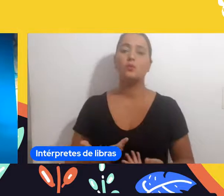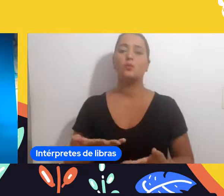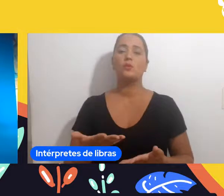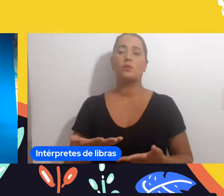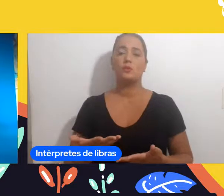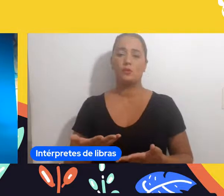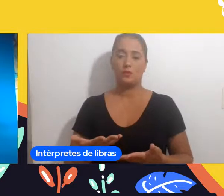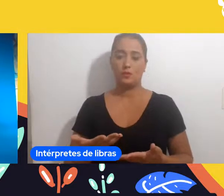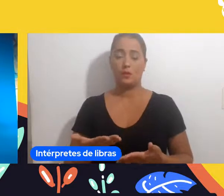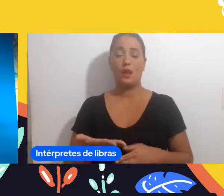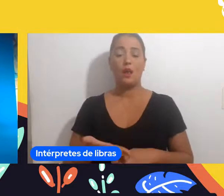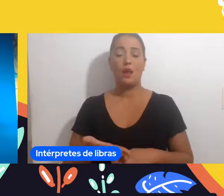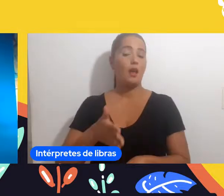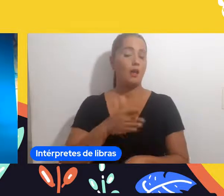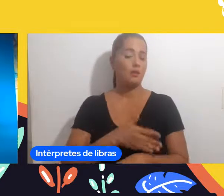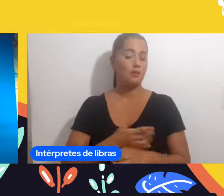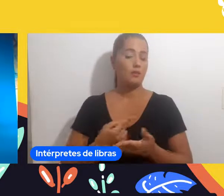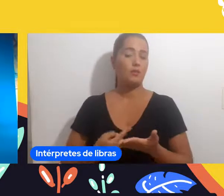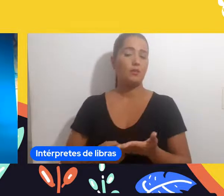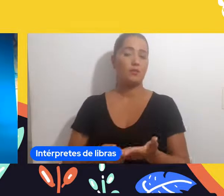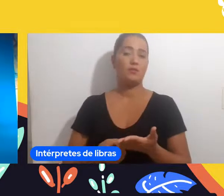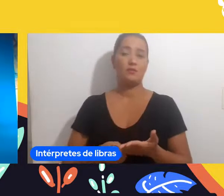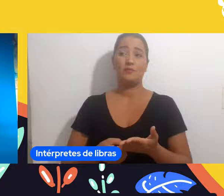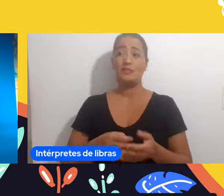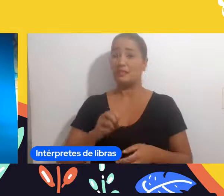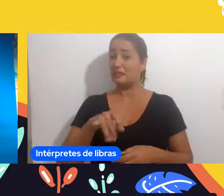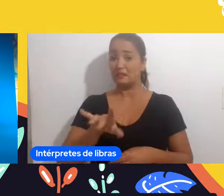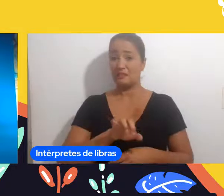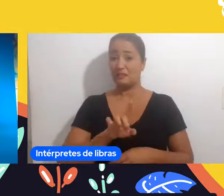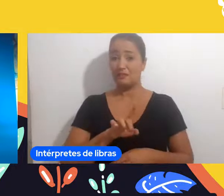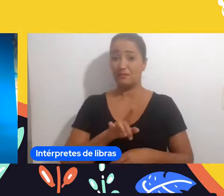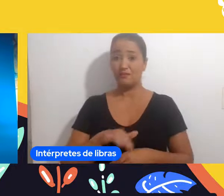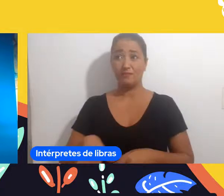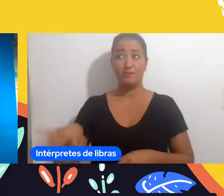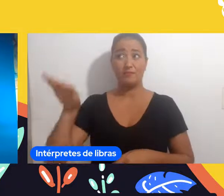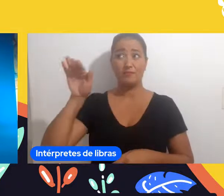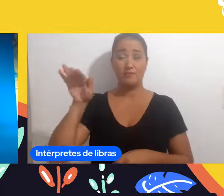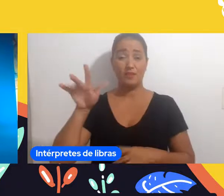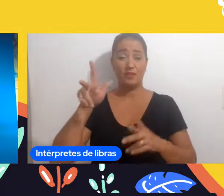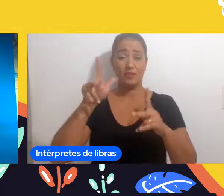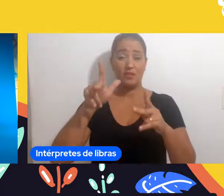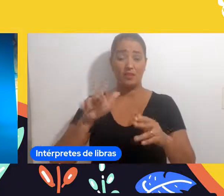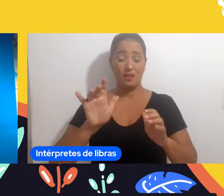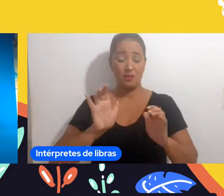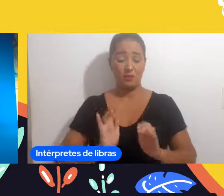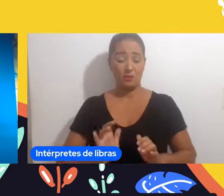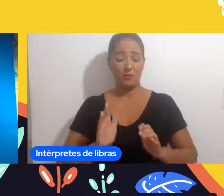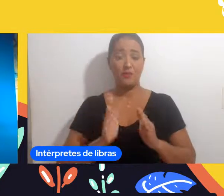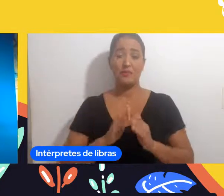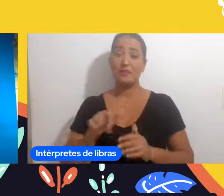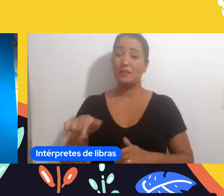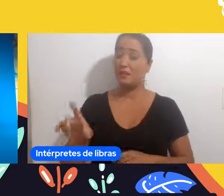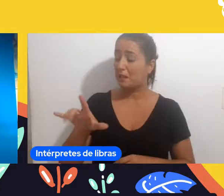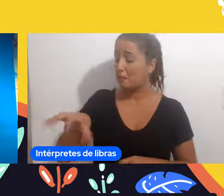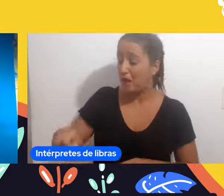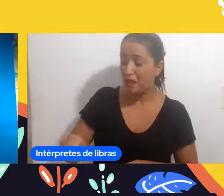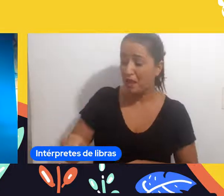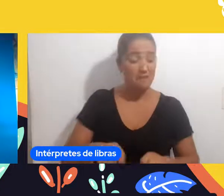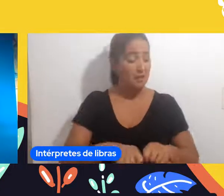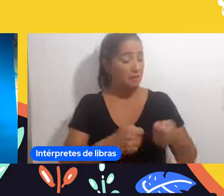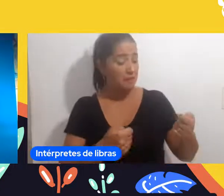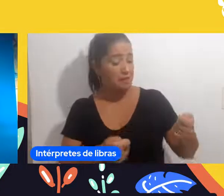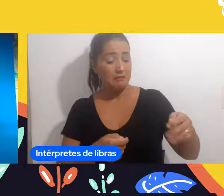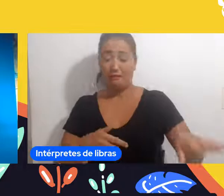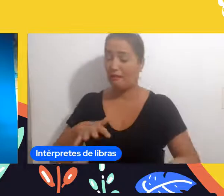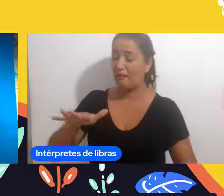antes, porque senão é tudo, o adulto vai repetir aquele comportamento que ele faz em casa. Não mexe nisso, vai quebrar, vai fazer